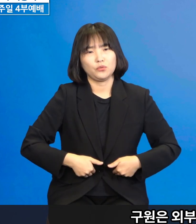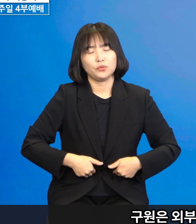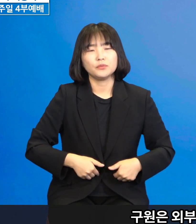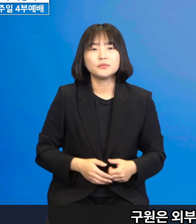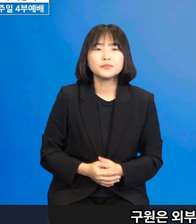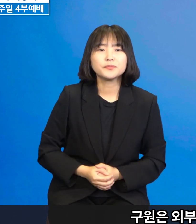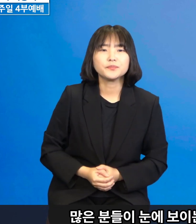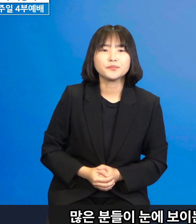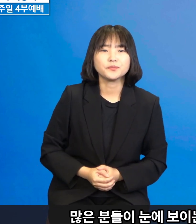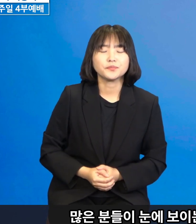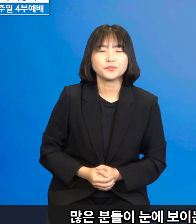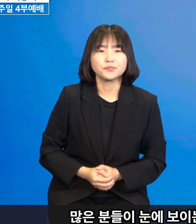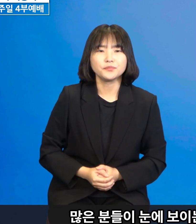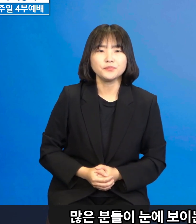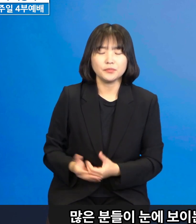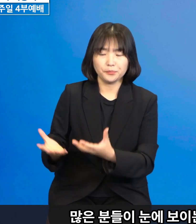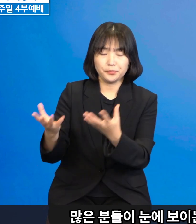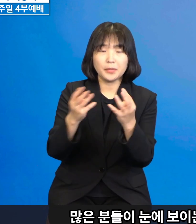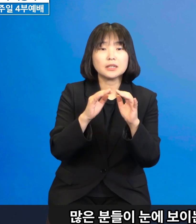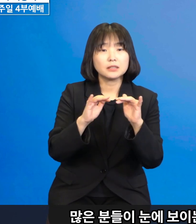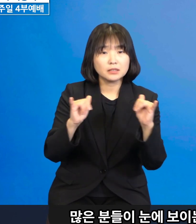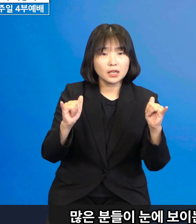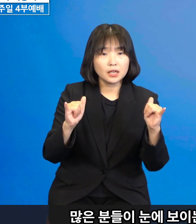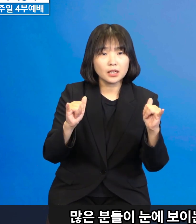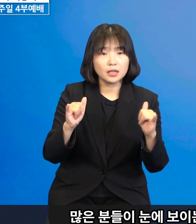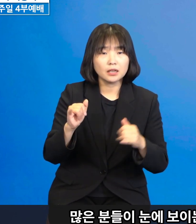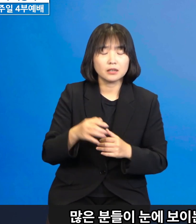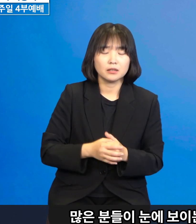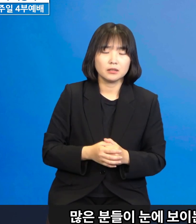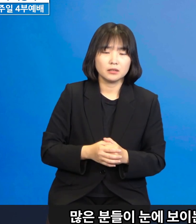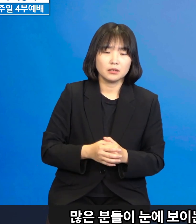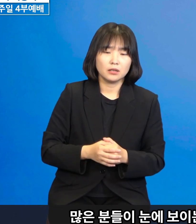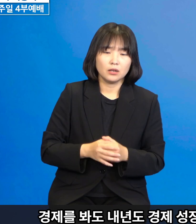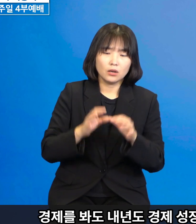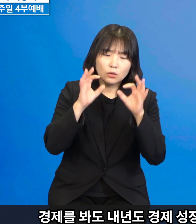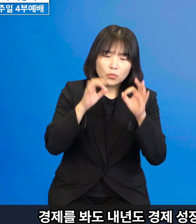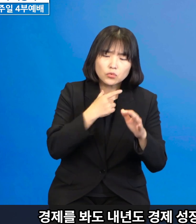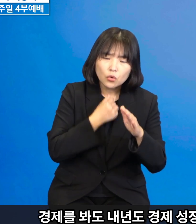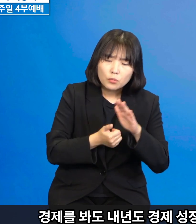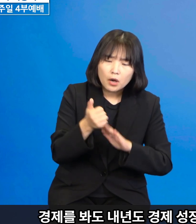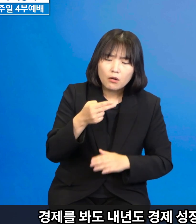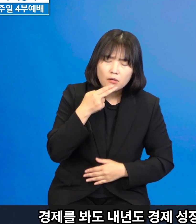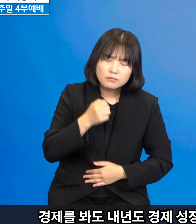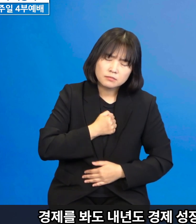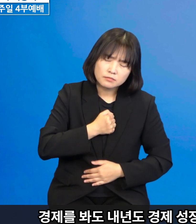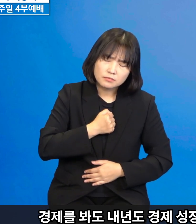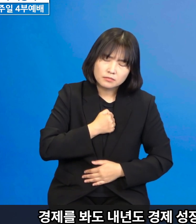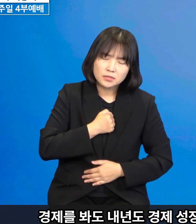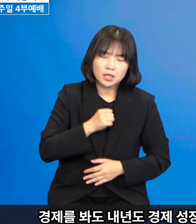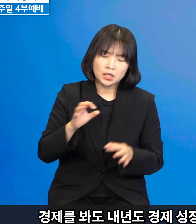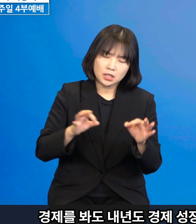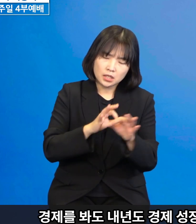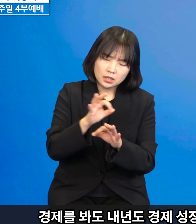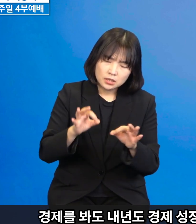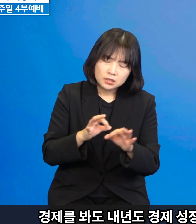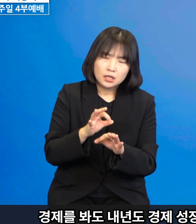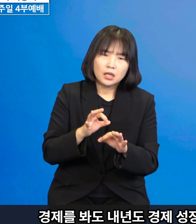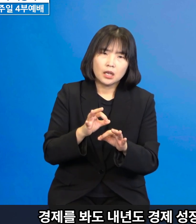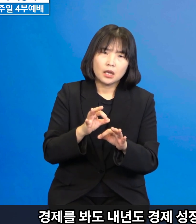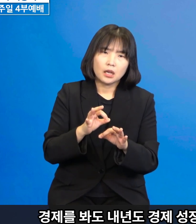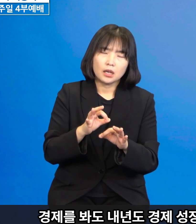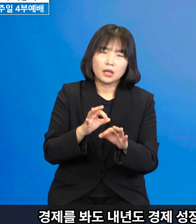것이죠. 많은 분들이 눈에 보이는 소망이 없다라고 한탄합니다. 경제를 봐도 내년도 경제